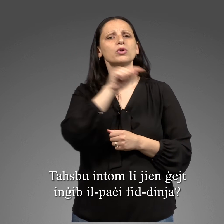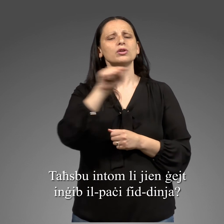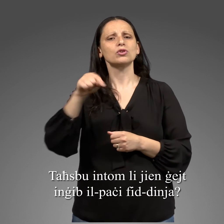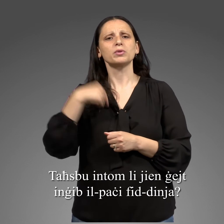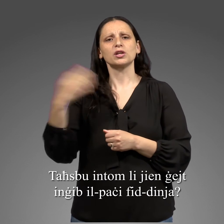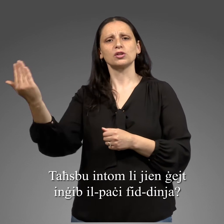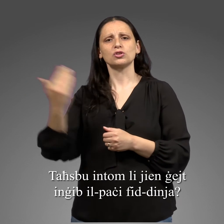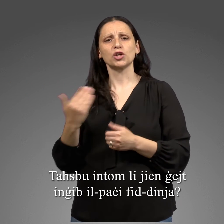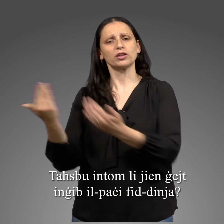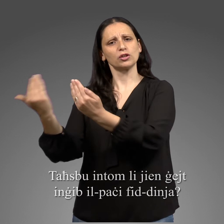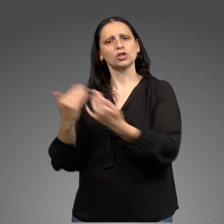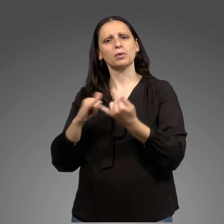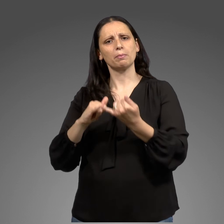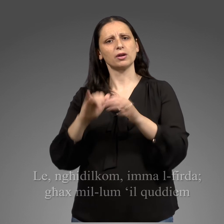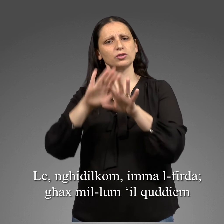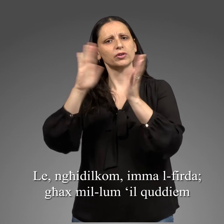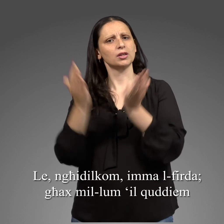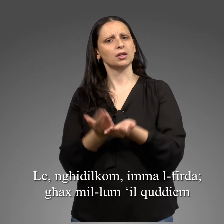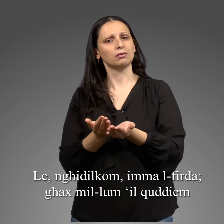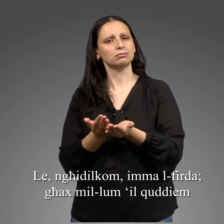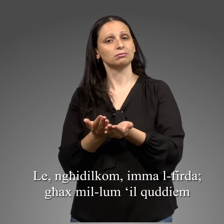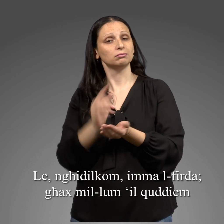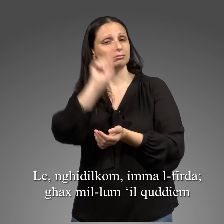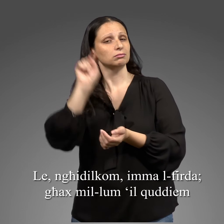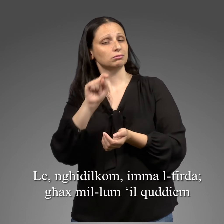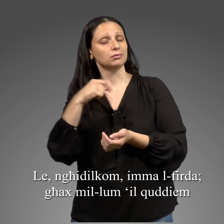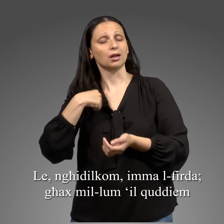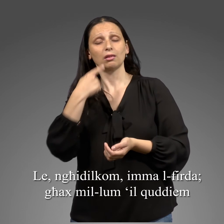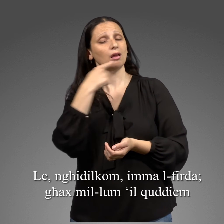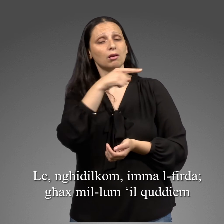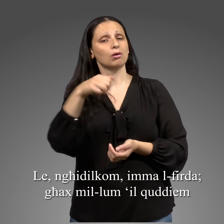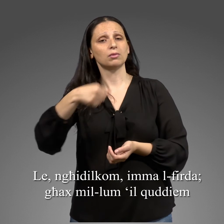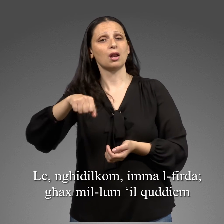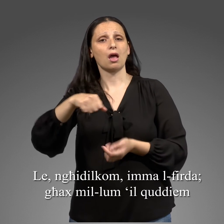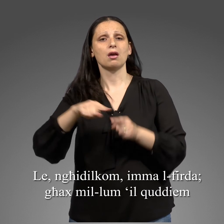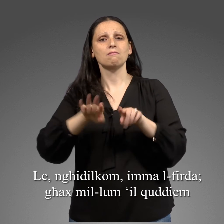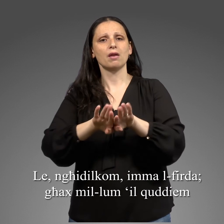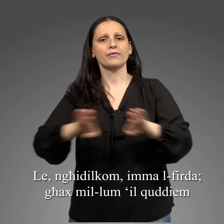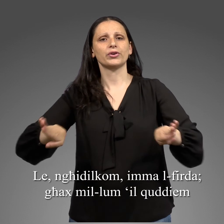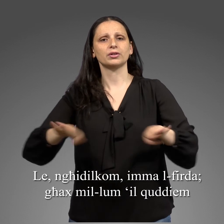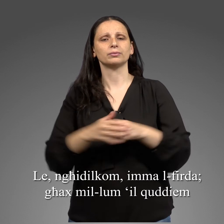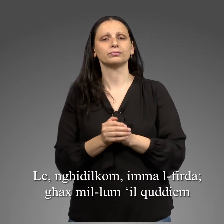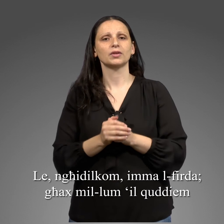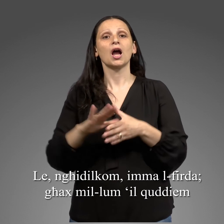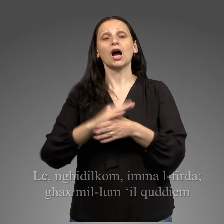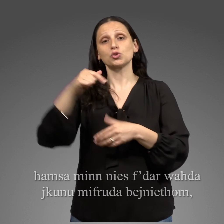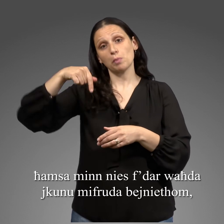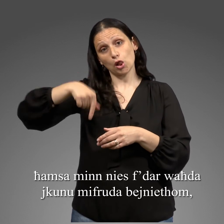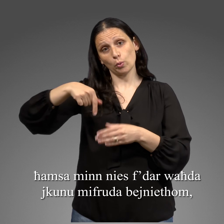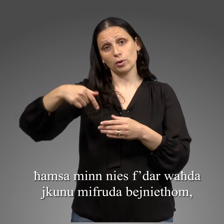inġe pil-paċi fil-dinja? L-għna jidlikum, imma l-frida. għaxmin l-lum l-quddim, ħamsa